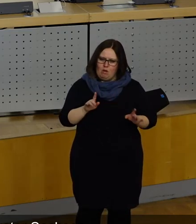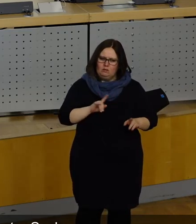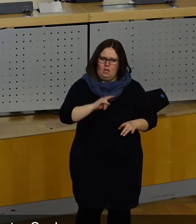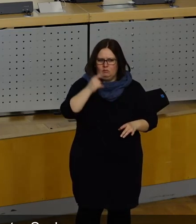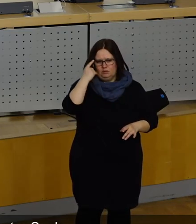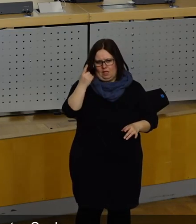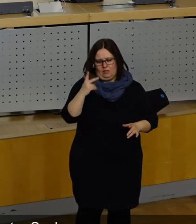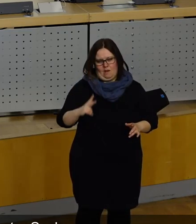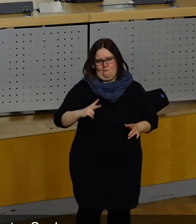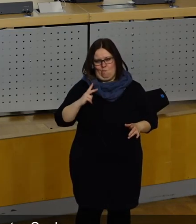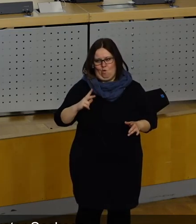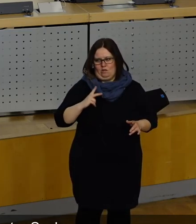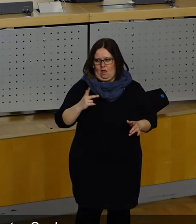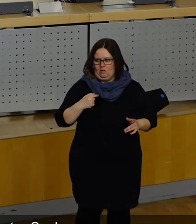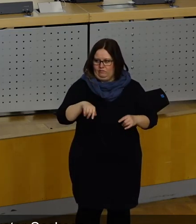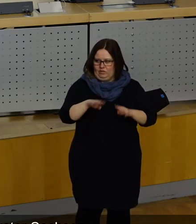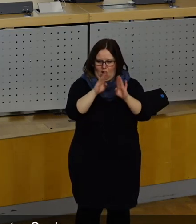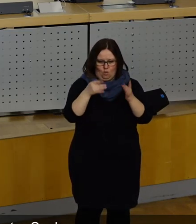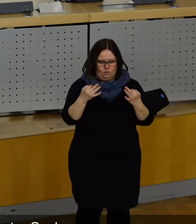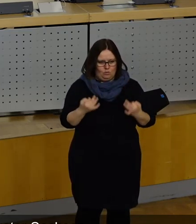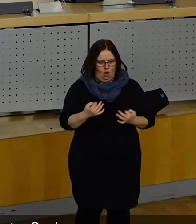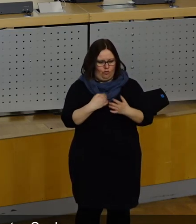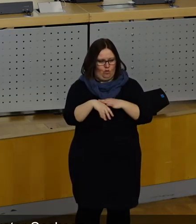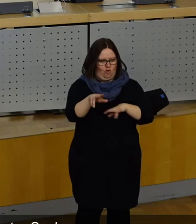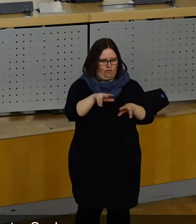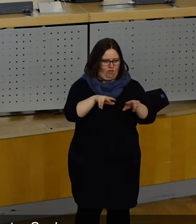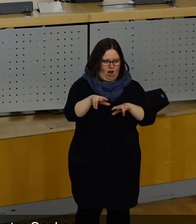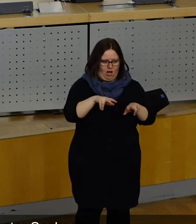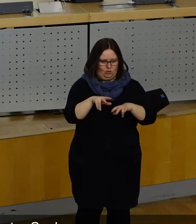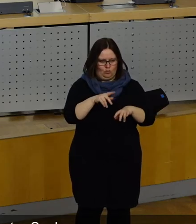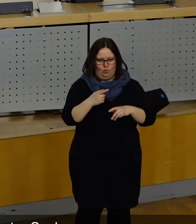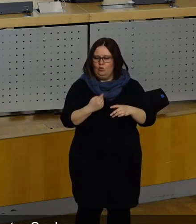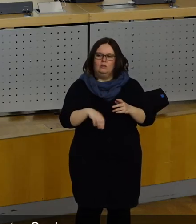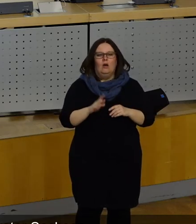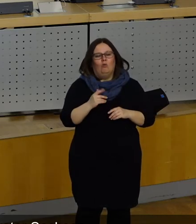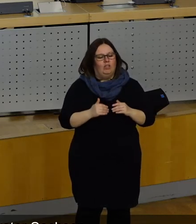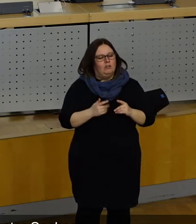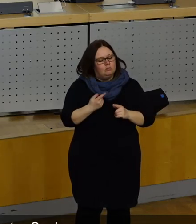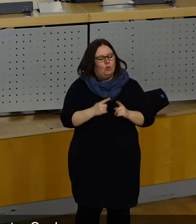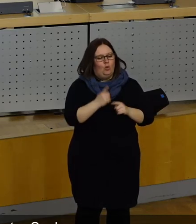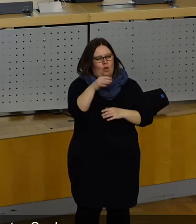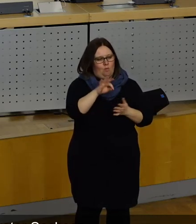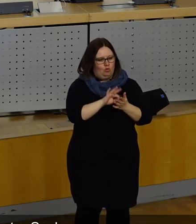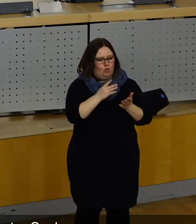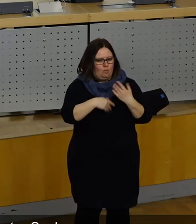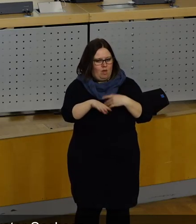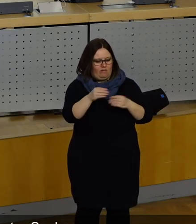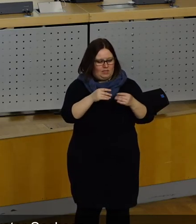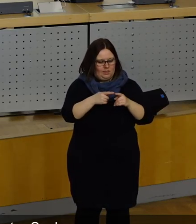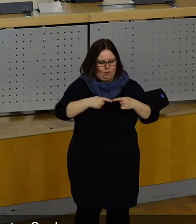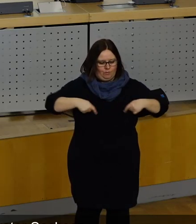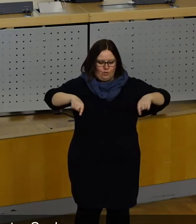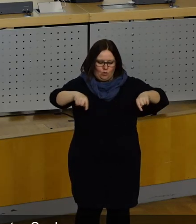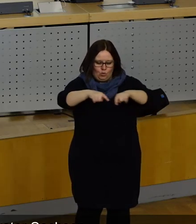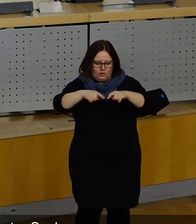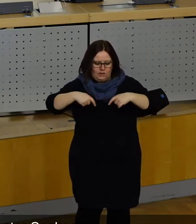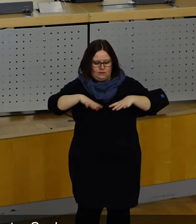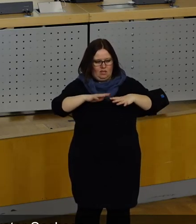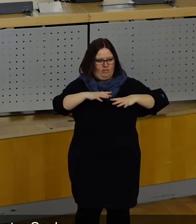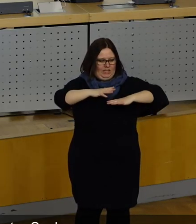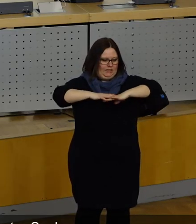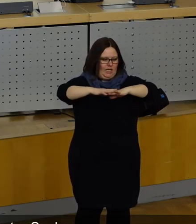die Modernität, die Sie in diesem Haus brauchen für die Verwaltung, die wird sich nicht über einen Hochpunkt realisieren, sondern in flexiblen Grundrissen, vielleicht im Skelettbau,